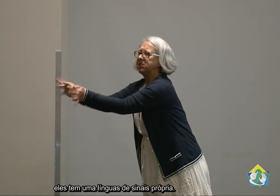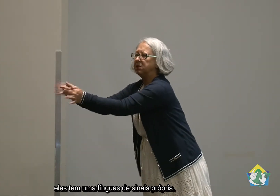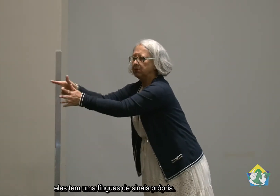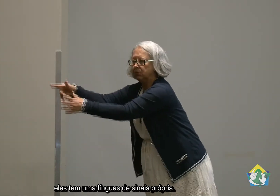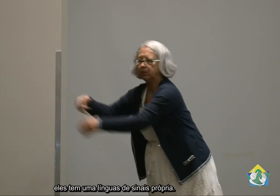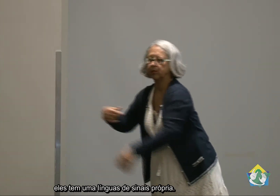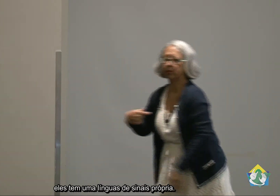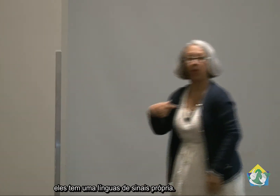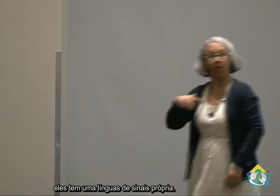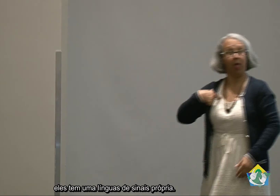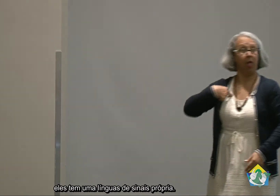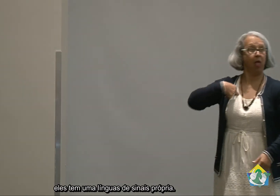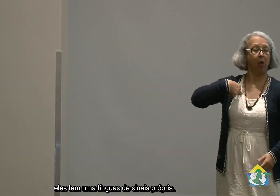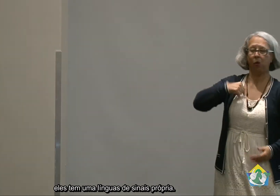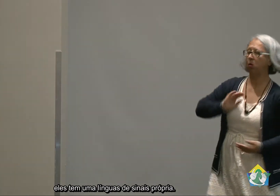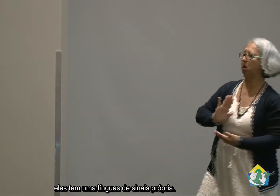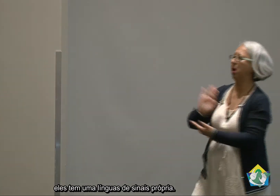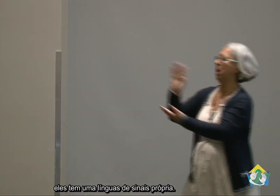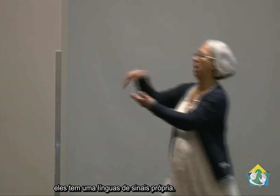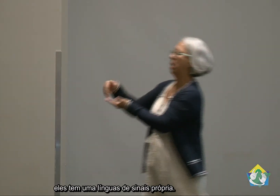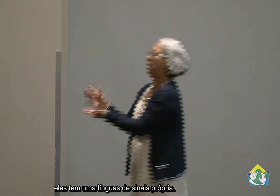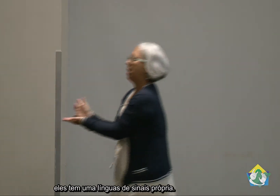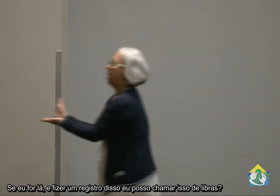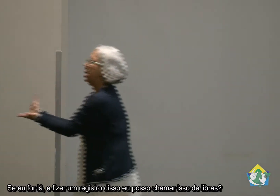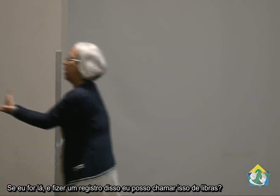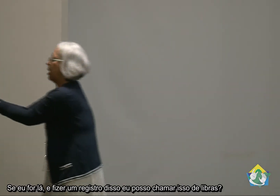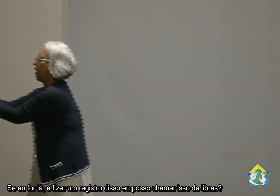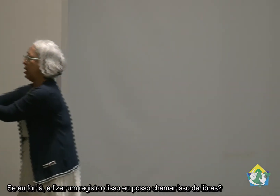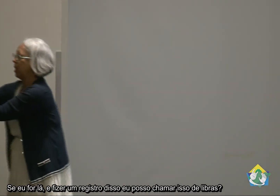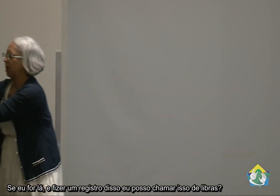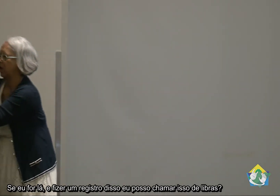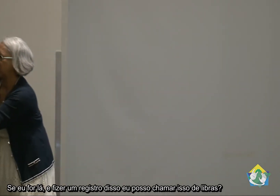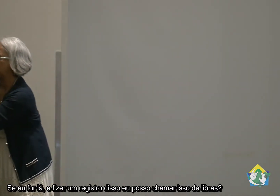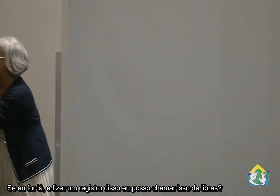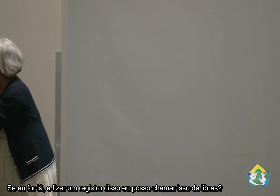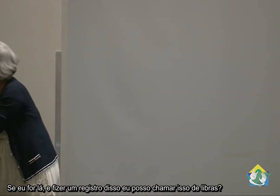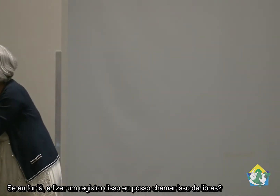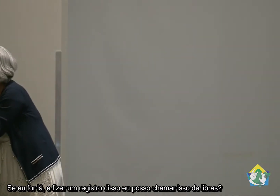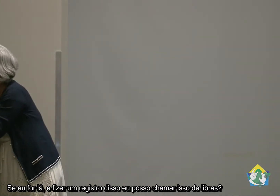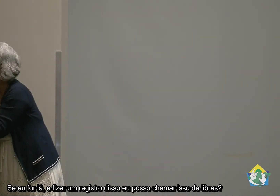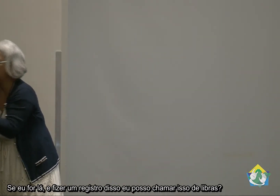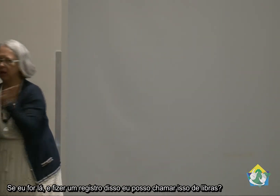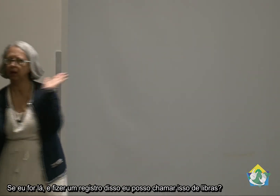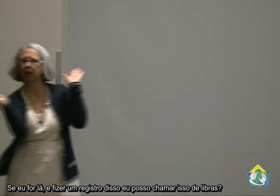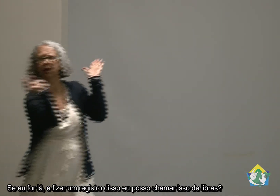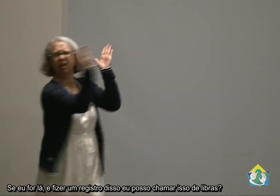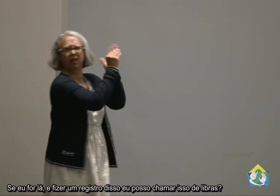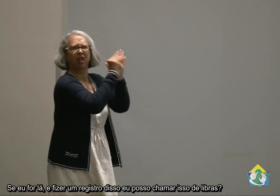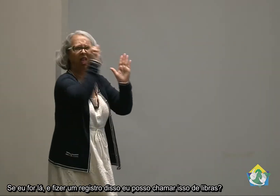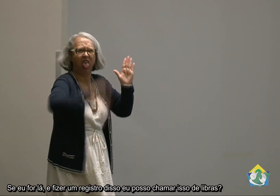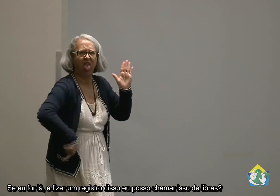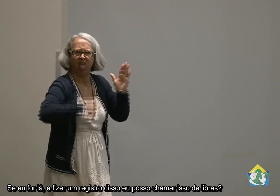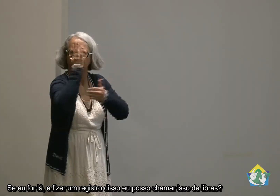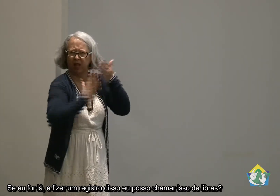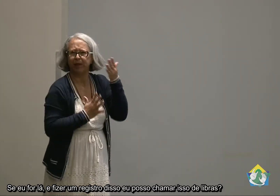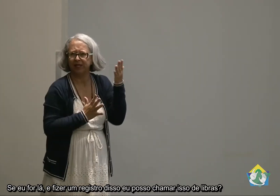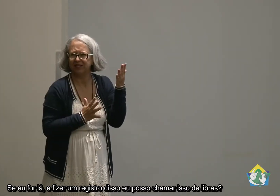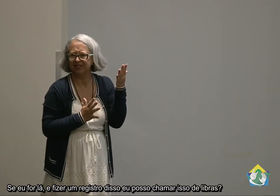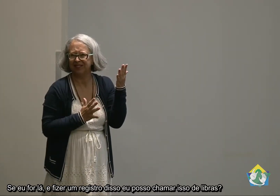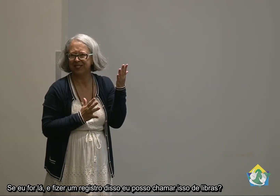têm uma língua de sinais própria. Se eu for lá e coletar, fizer um registro disso, eu